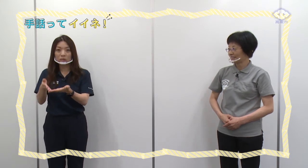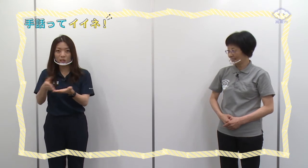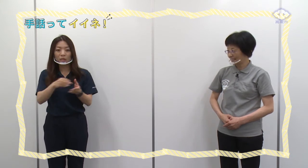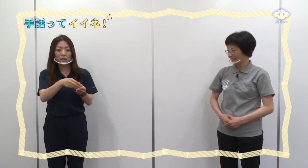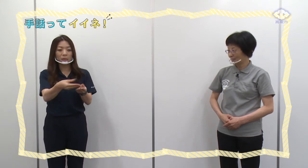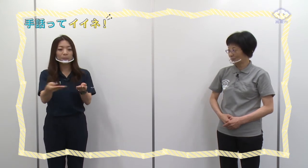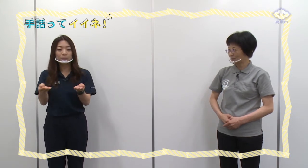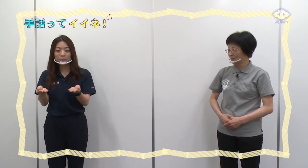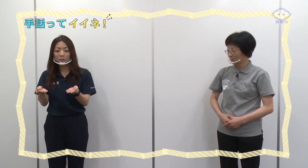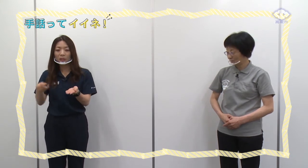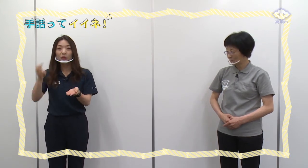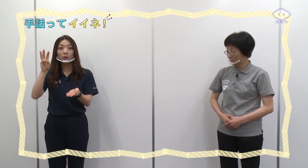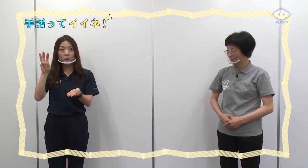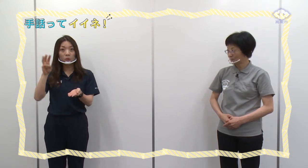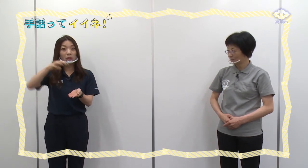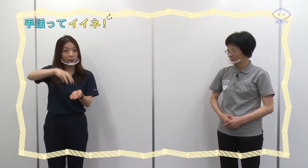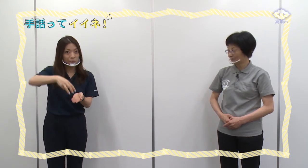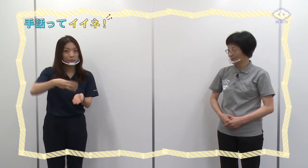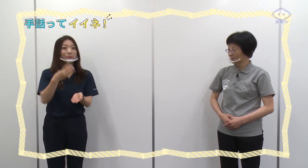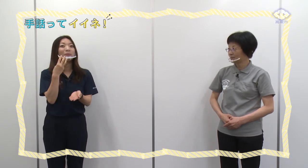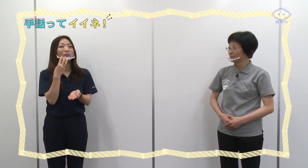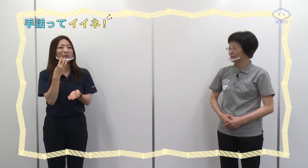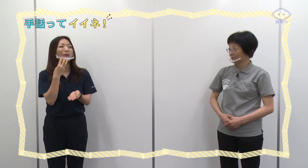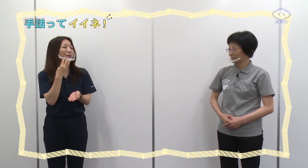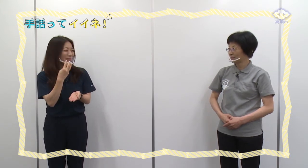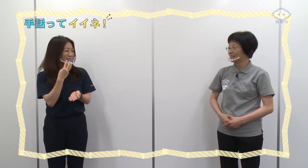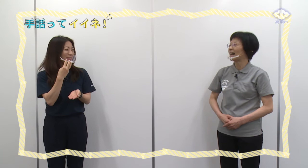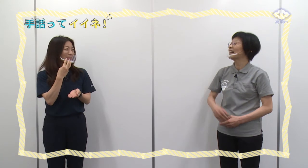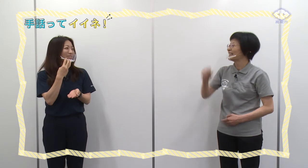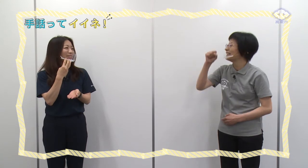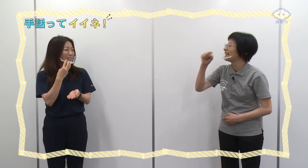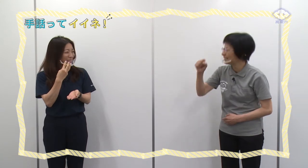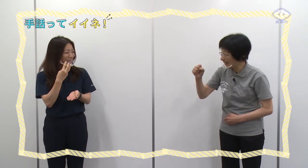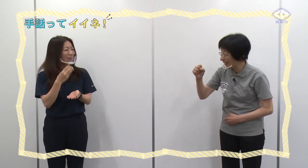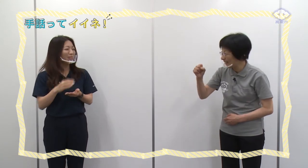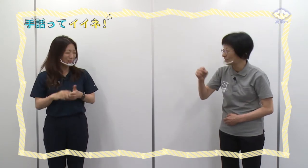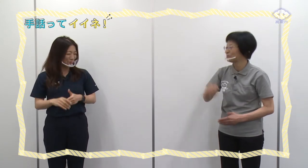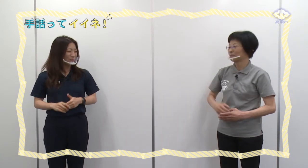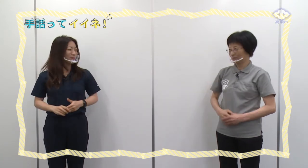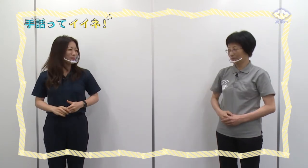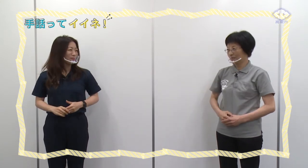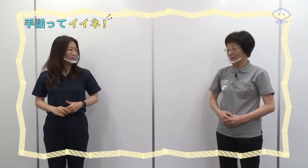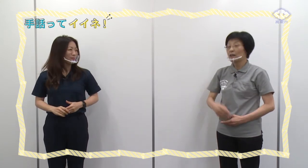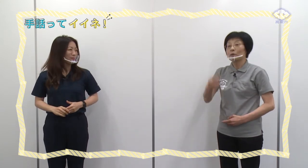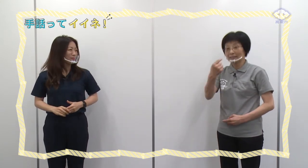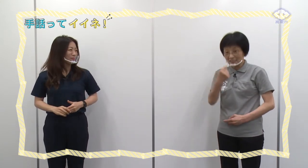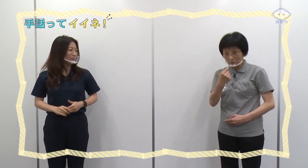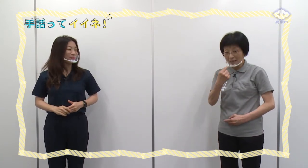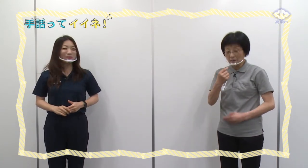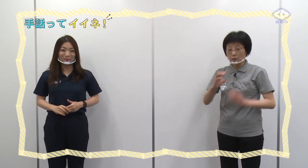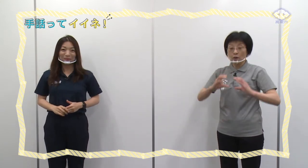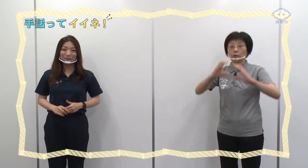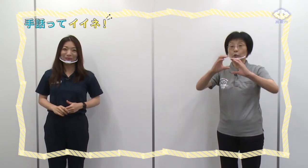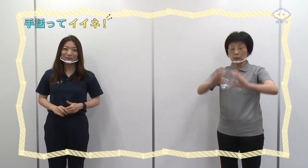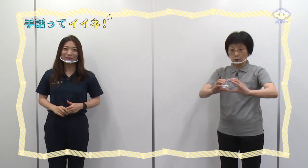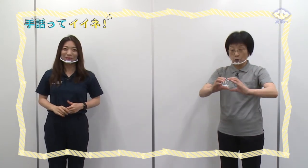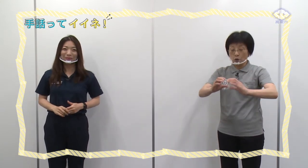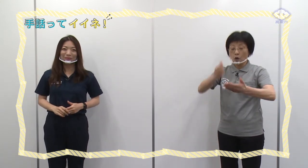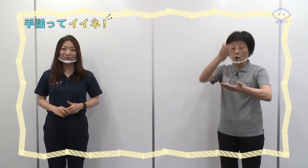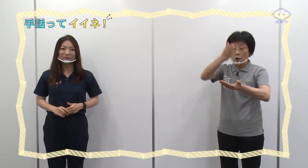てフォークで食べます。 いいですね。 はい、 私はトマトを